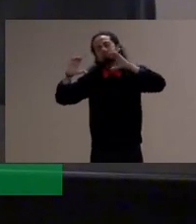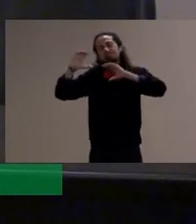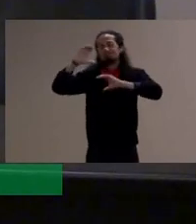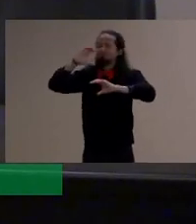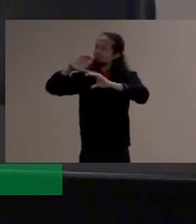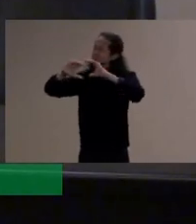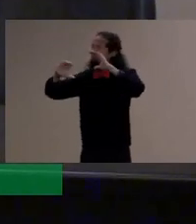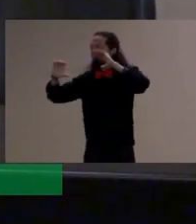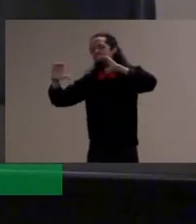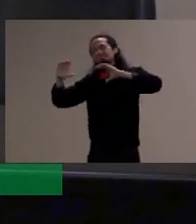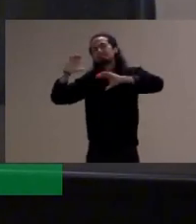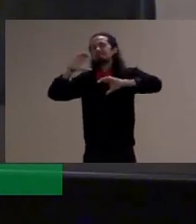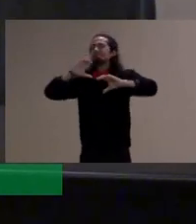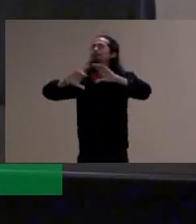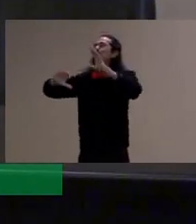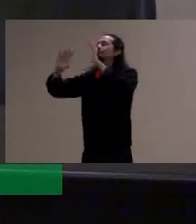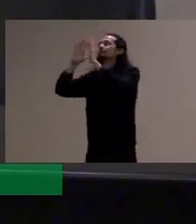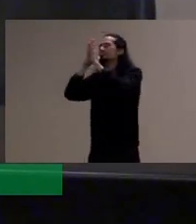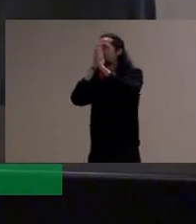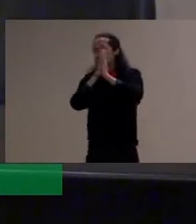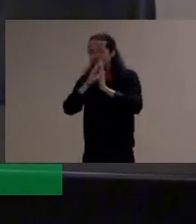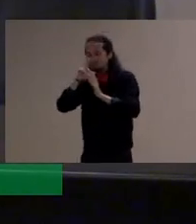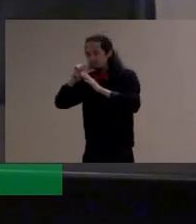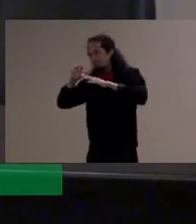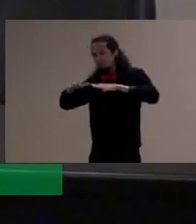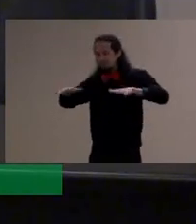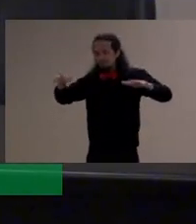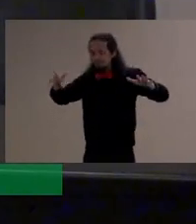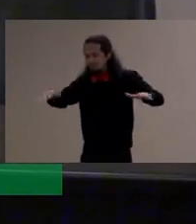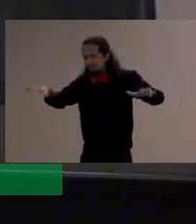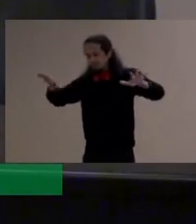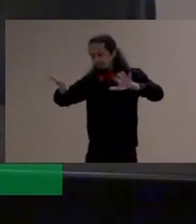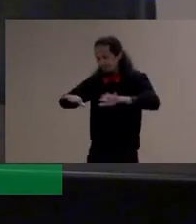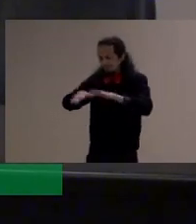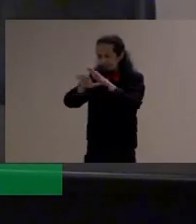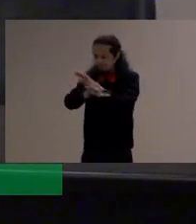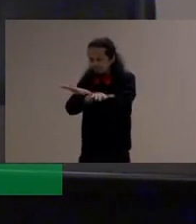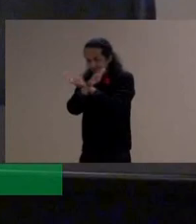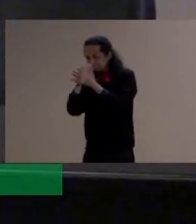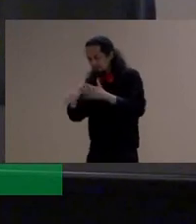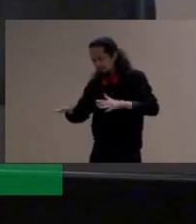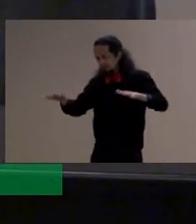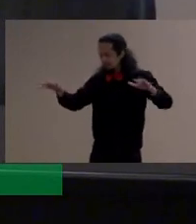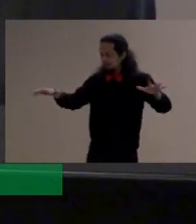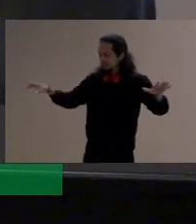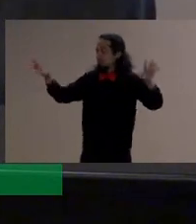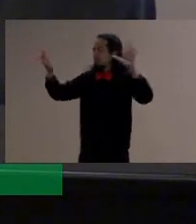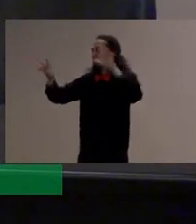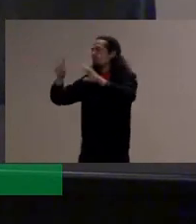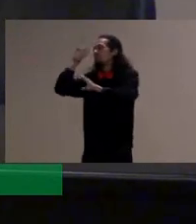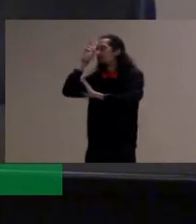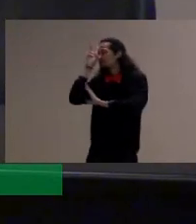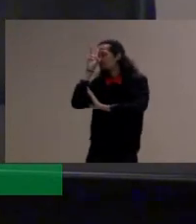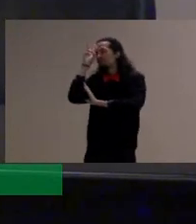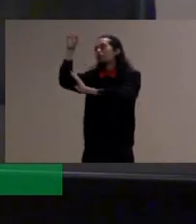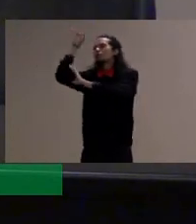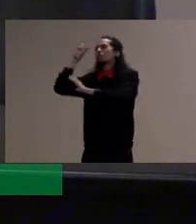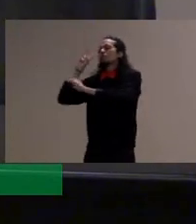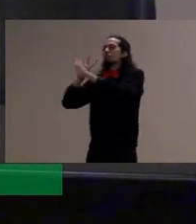Oi no balanço das águas Louis a dança a força ancestral